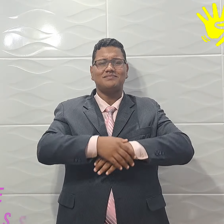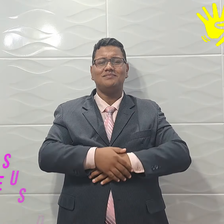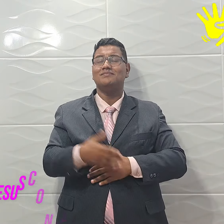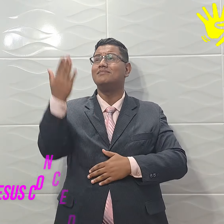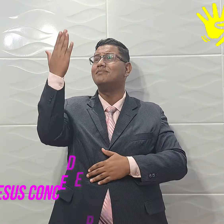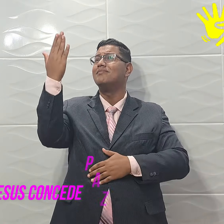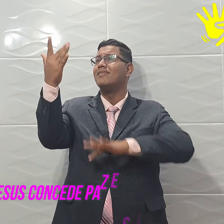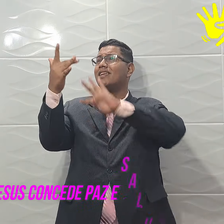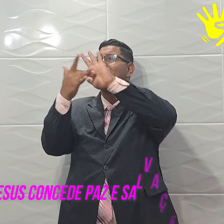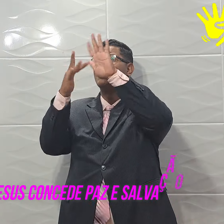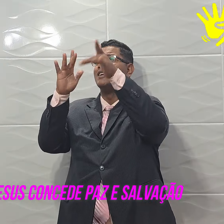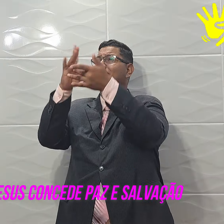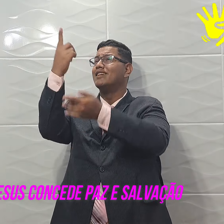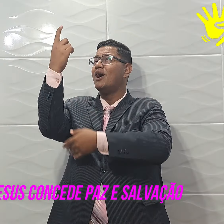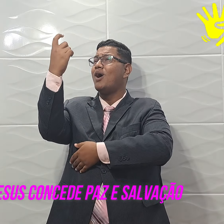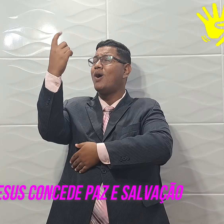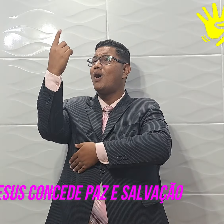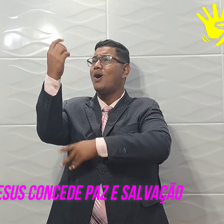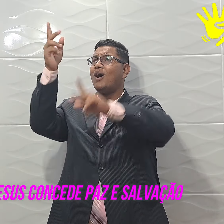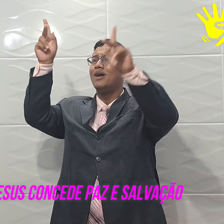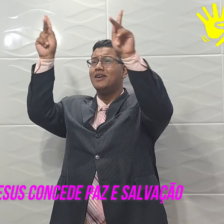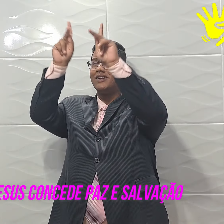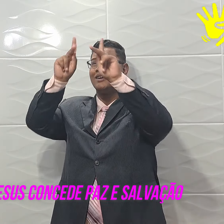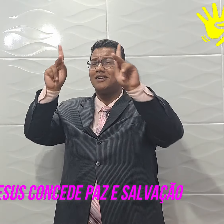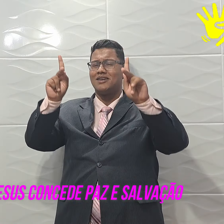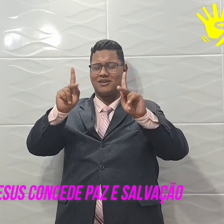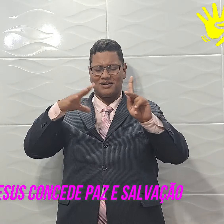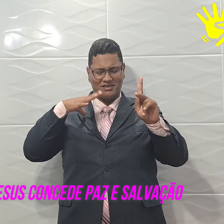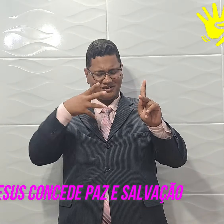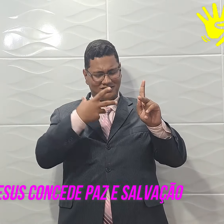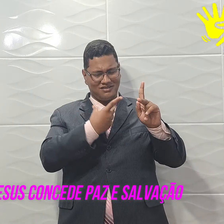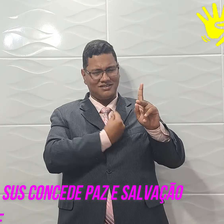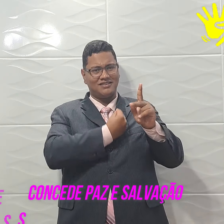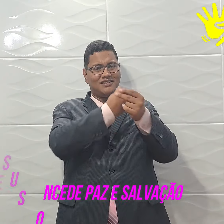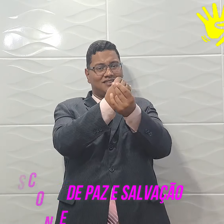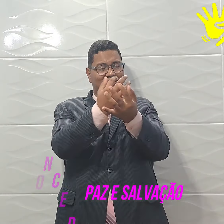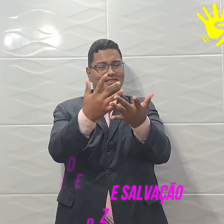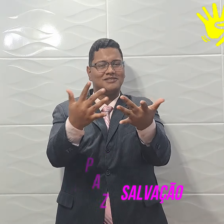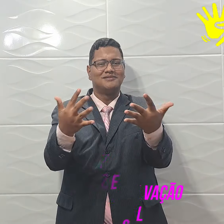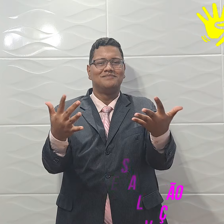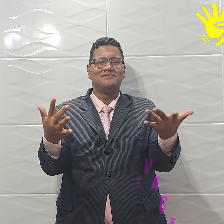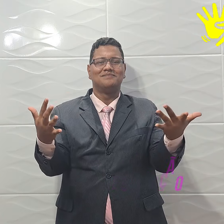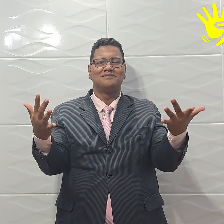Só Jesus concede paz e salvação